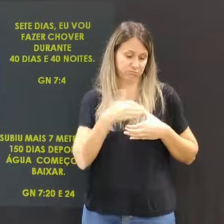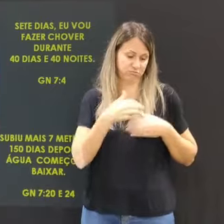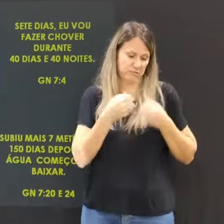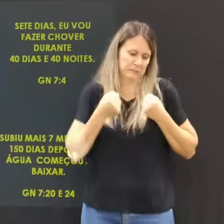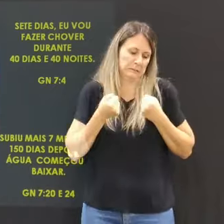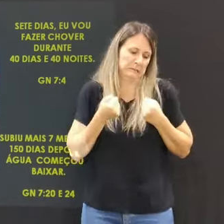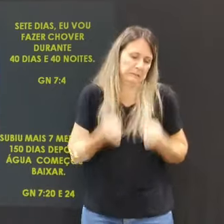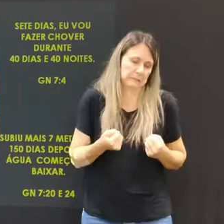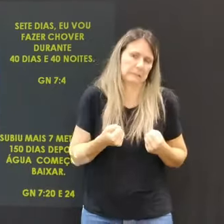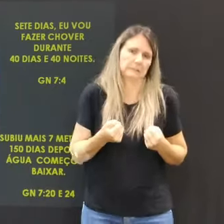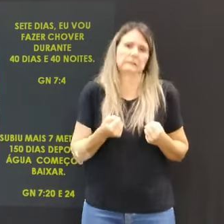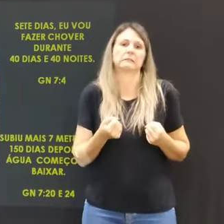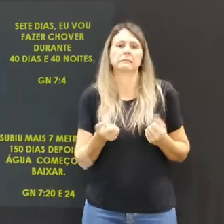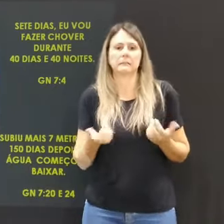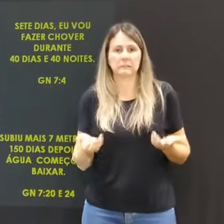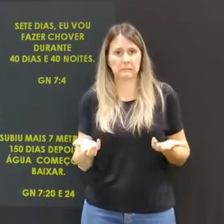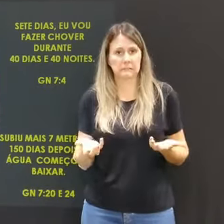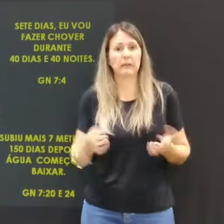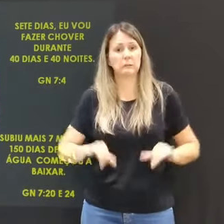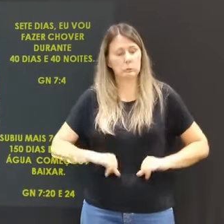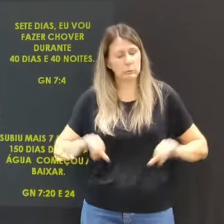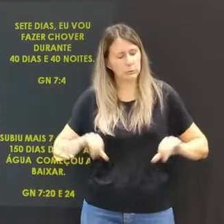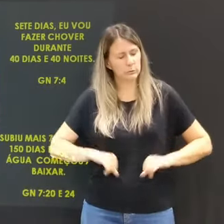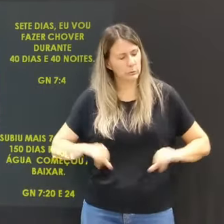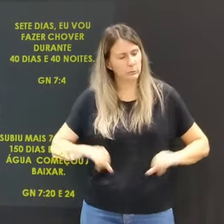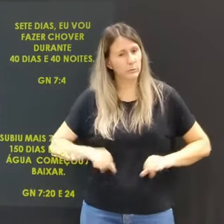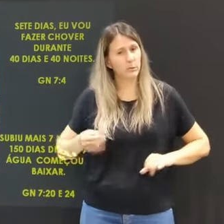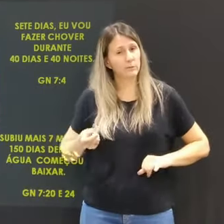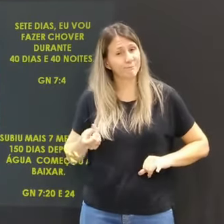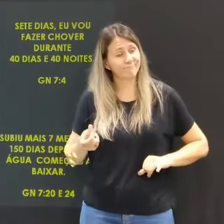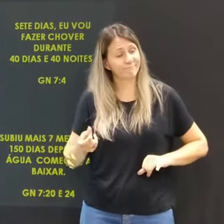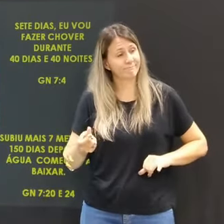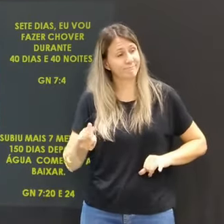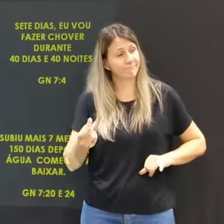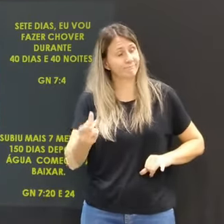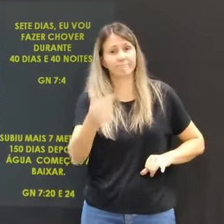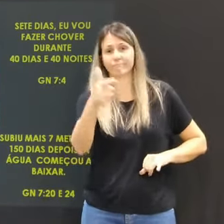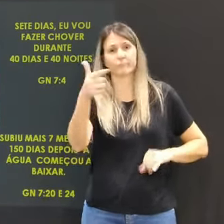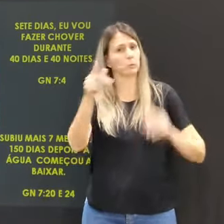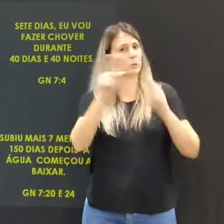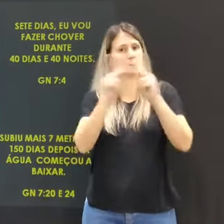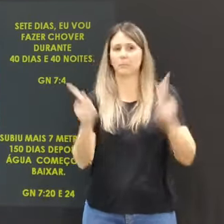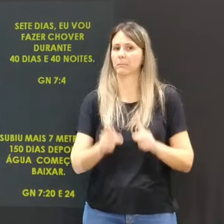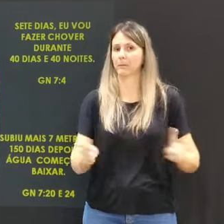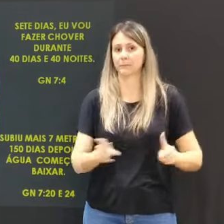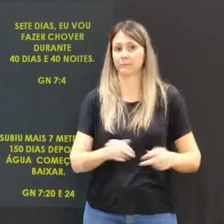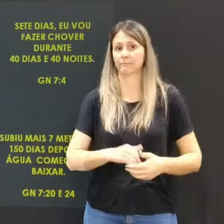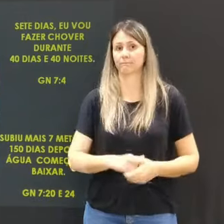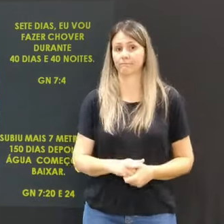vai acrescentando, se torna pesado. E há sofrimento por causa disso, e há consequência.